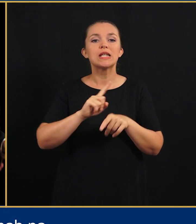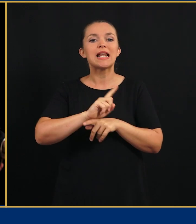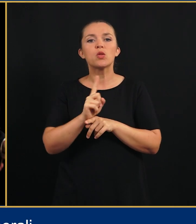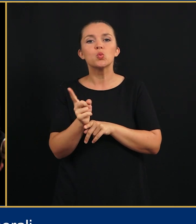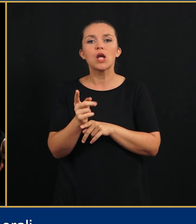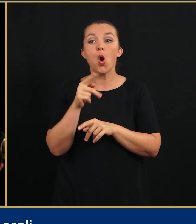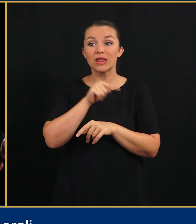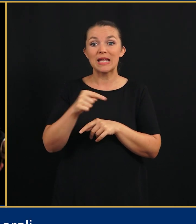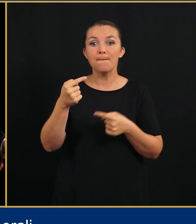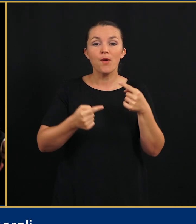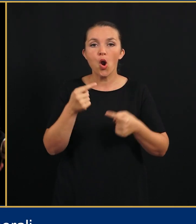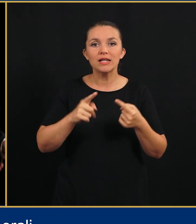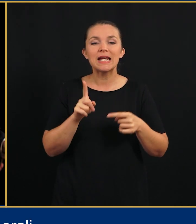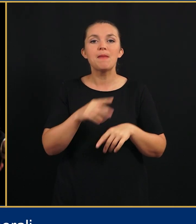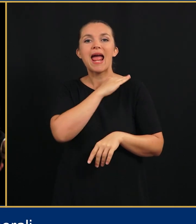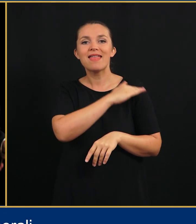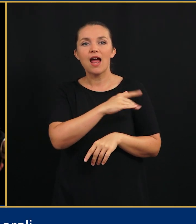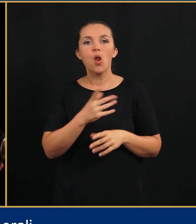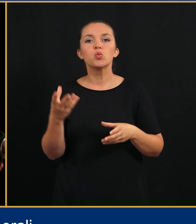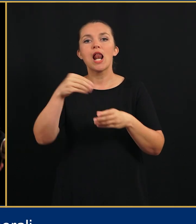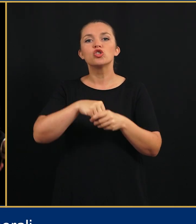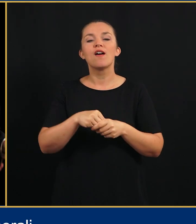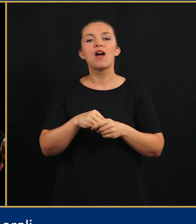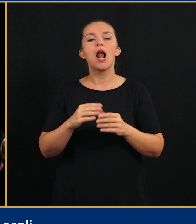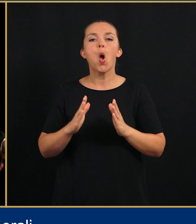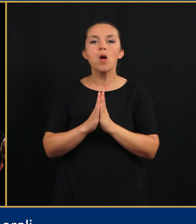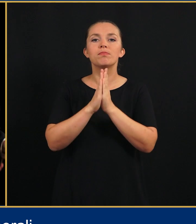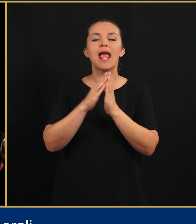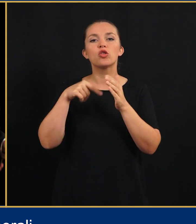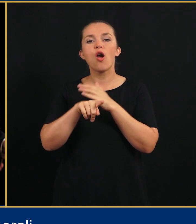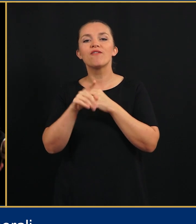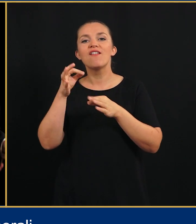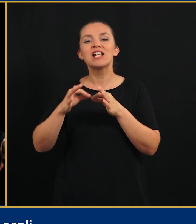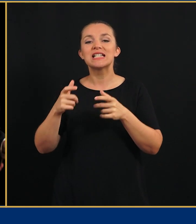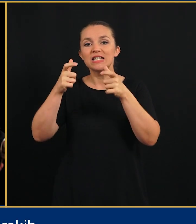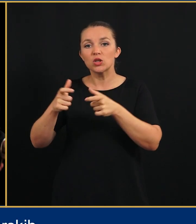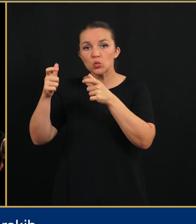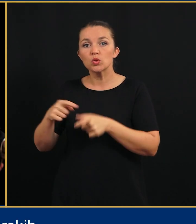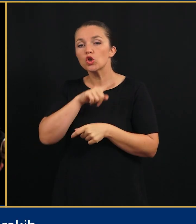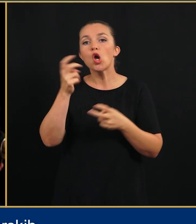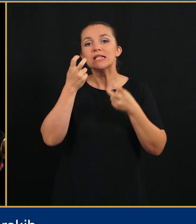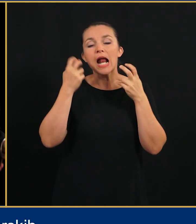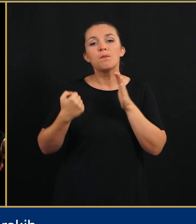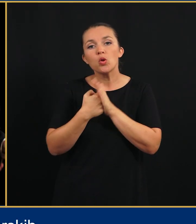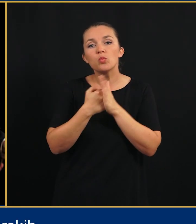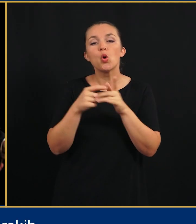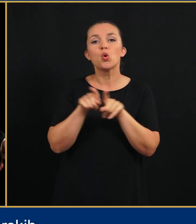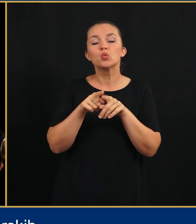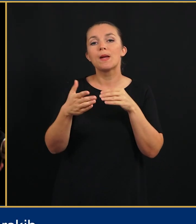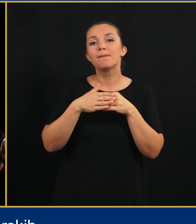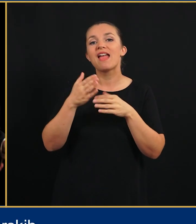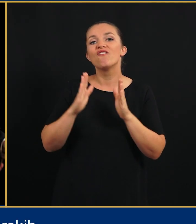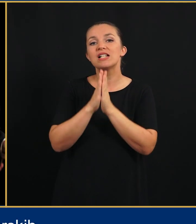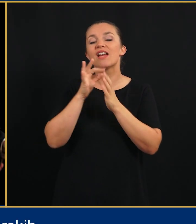trenutke, ko so se ti politiki in generali udeleževali obredov v verskih institucijah, iskali podporo tudi pri